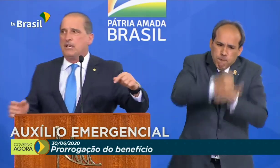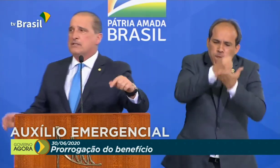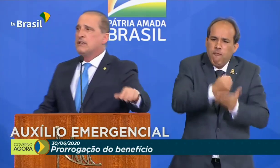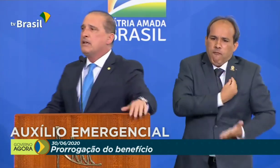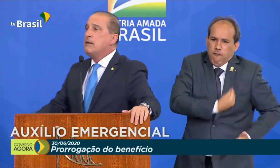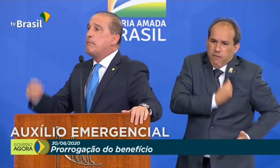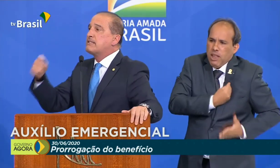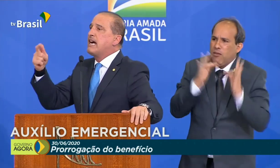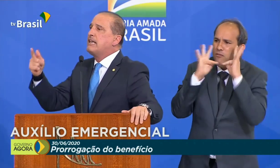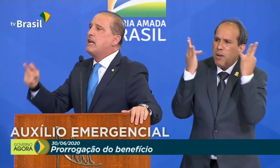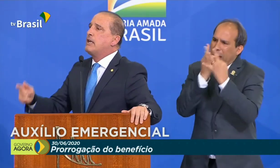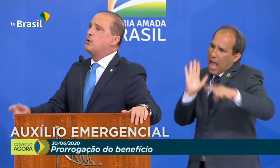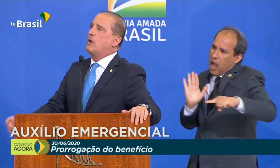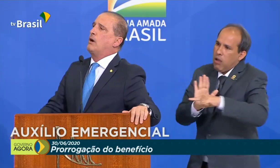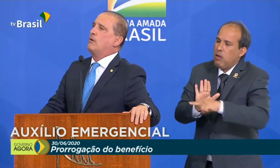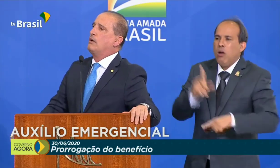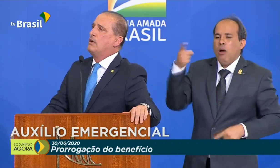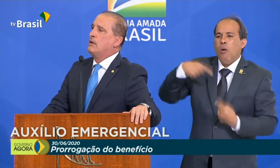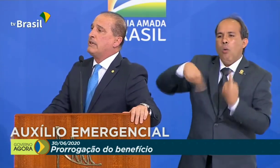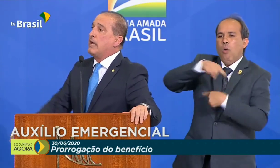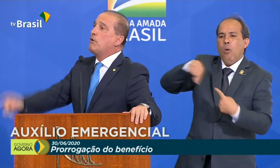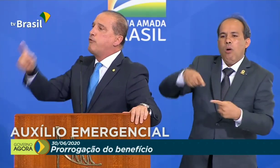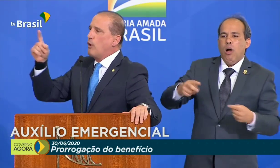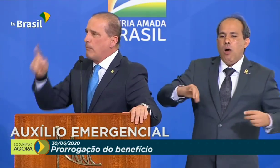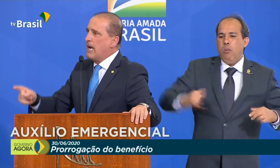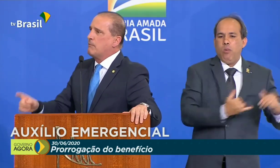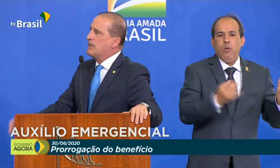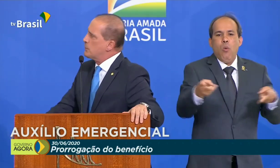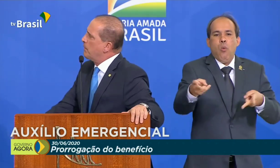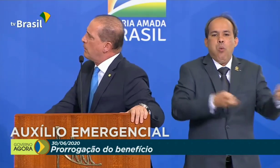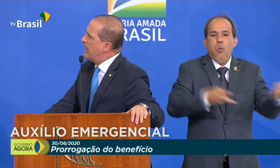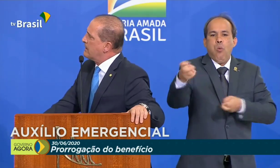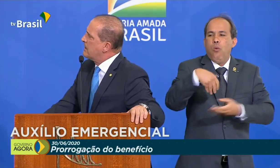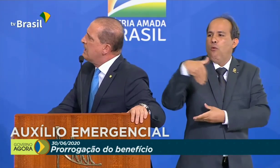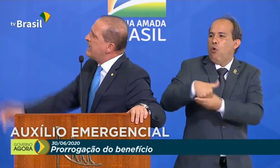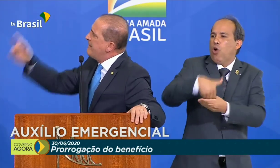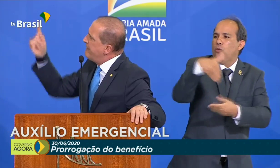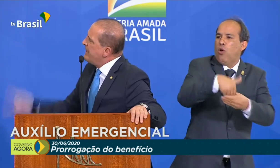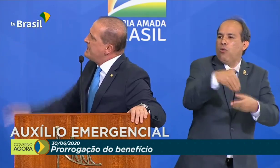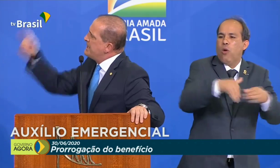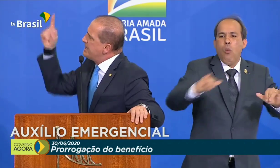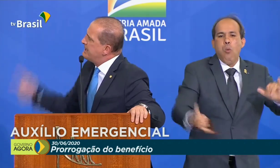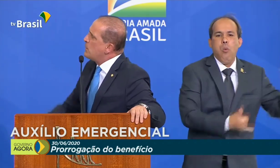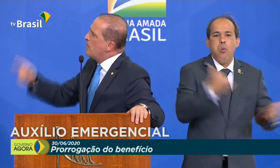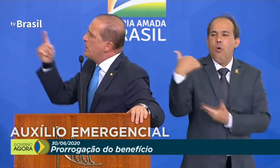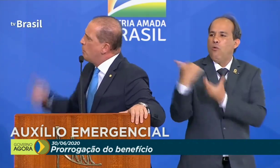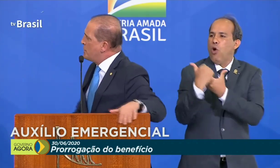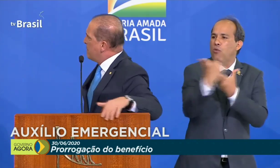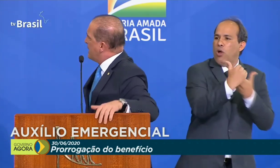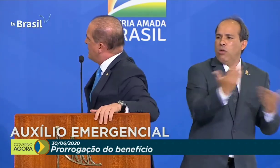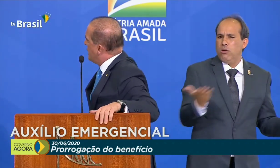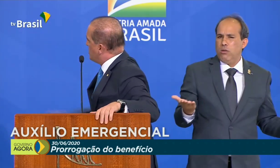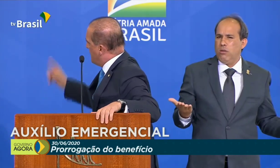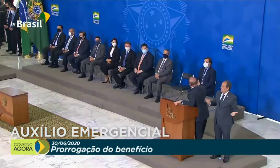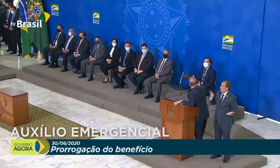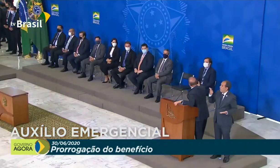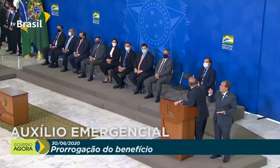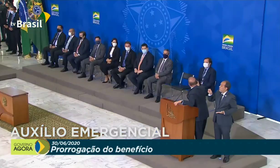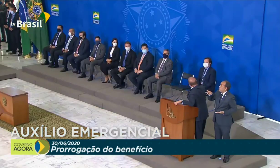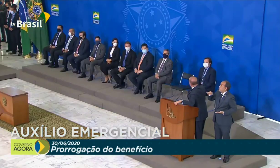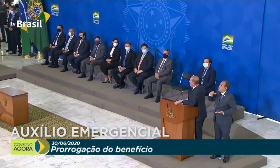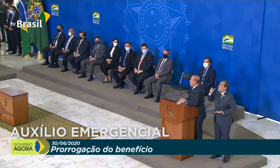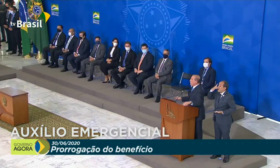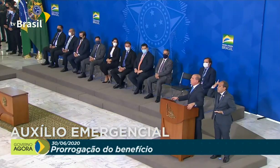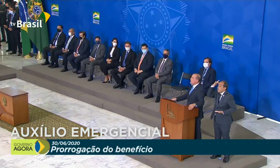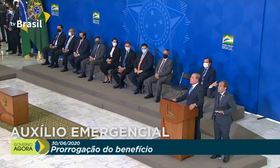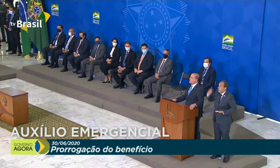das famílias em pescaria eleitoral. Quero informar, ministro Paulo Guedes, que 25 milhões de brasileiros, presidente